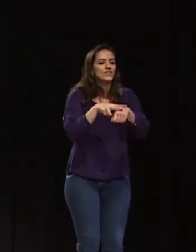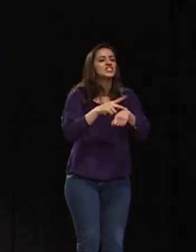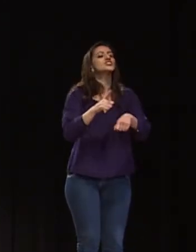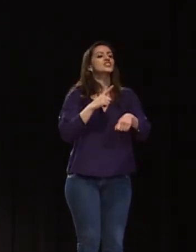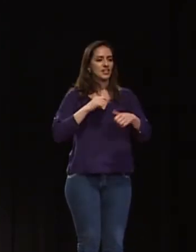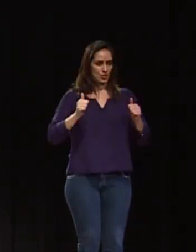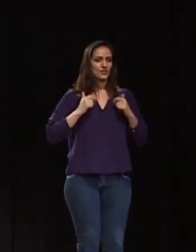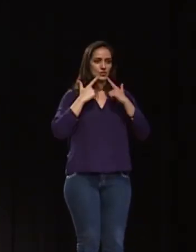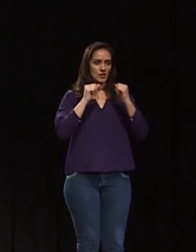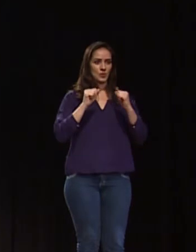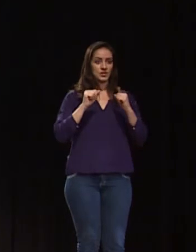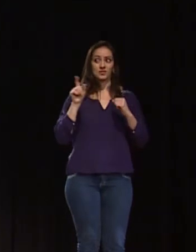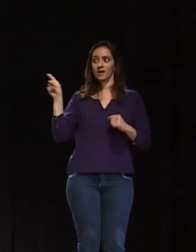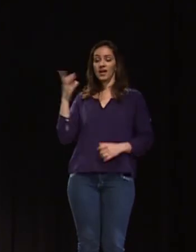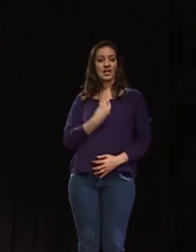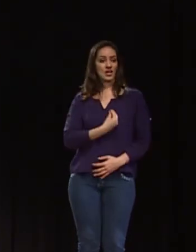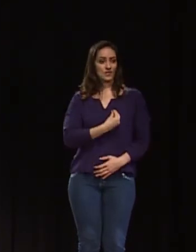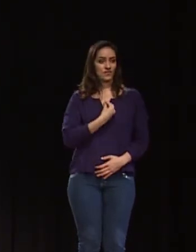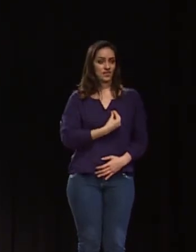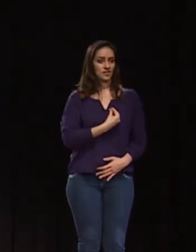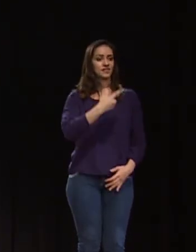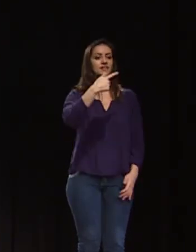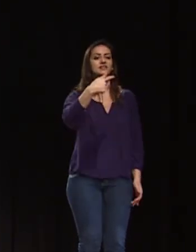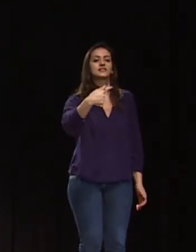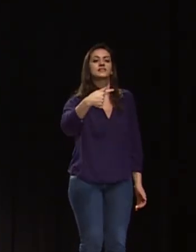A cor verde é o conforto linguístico. E ali,